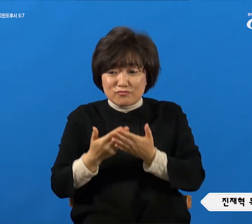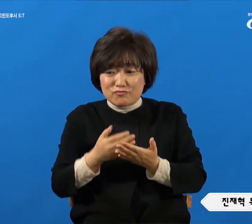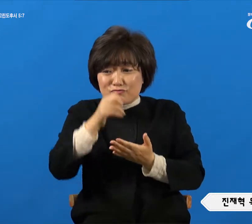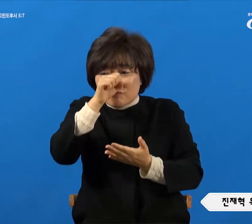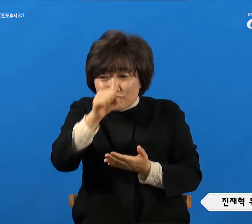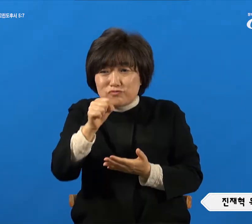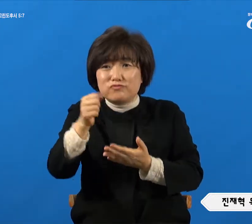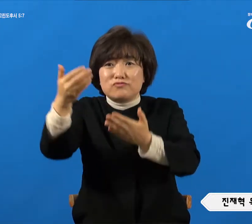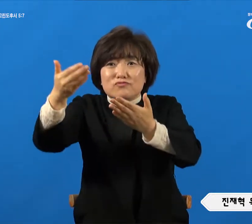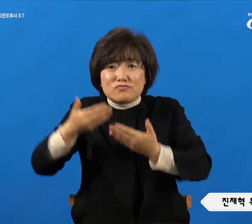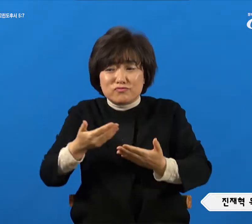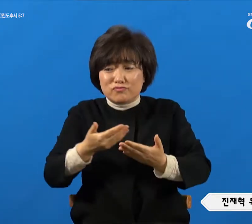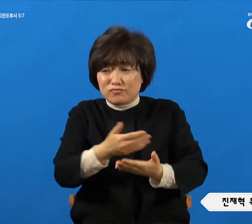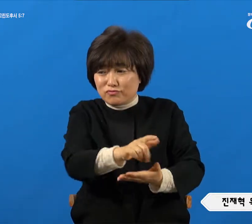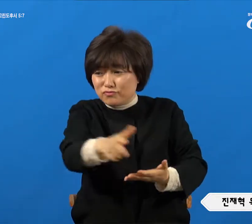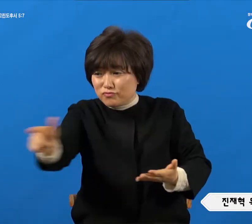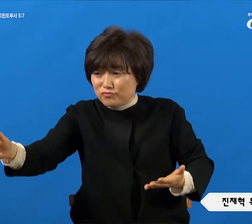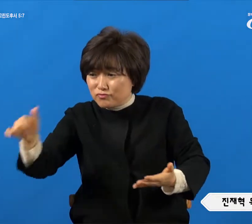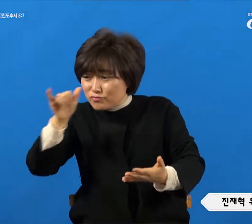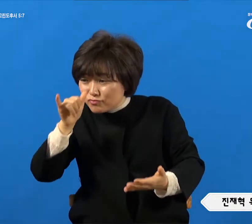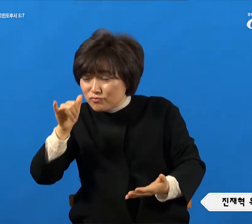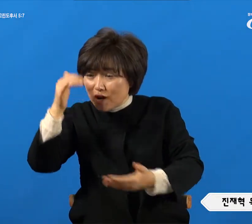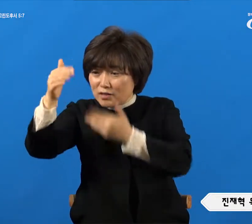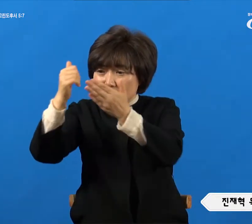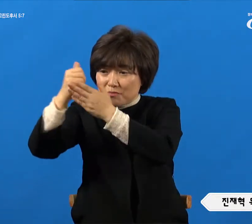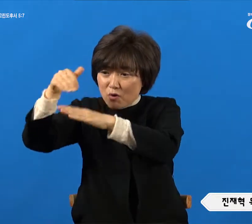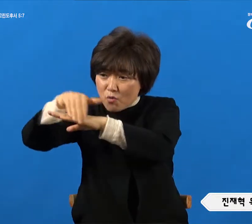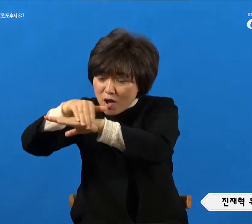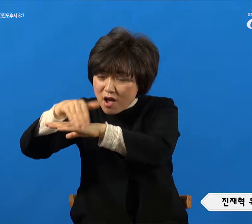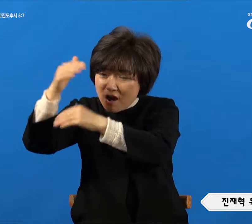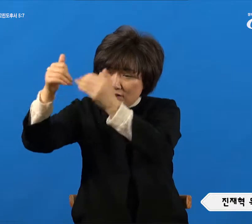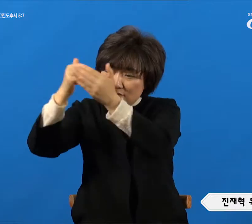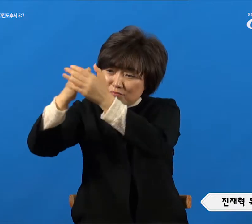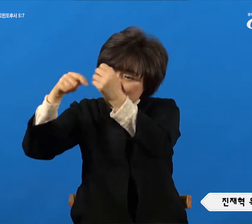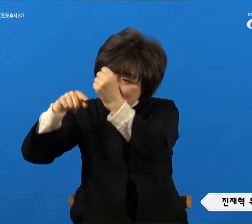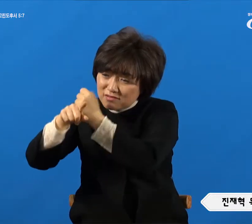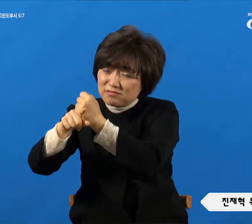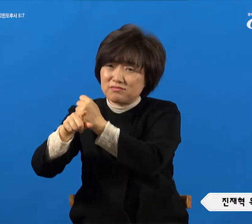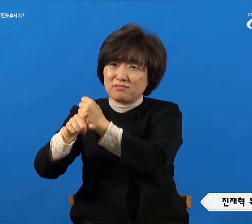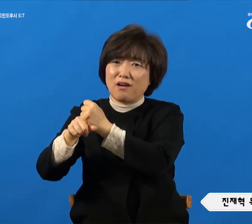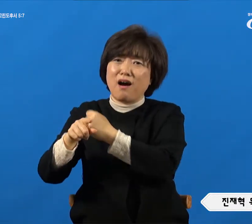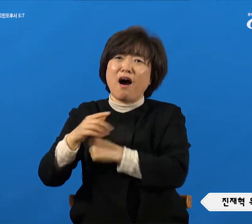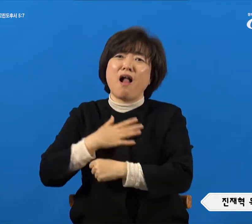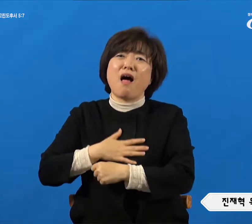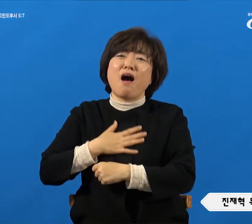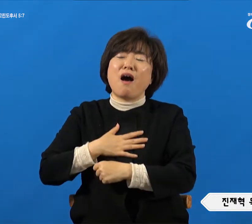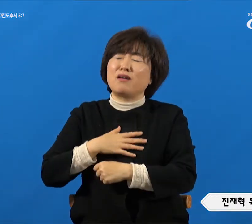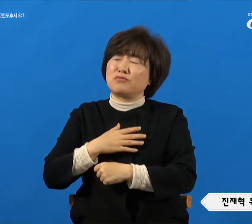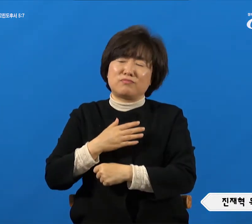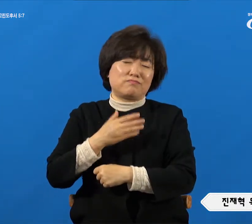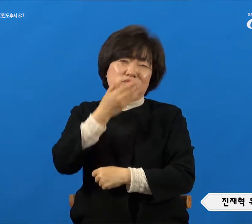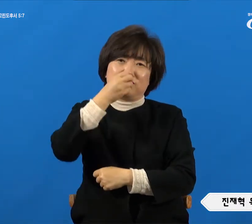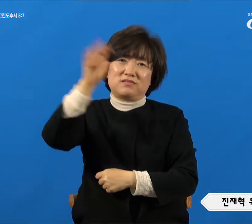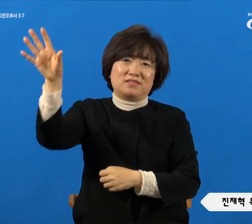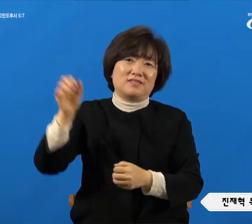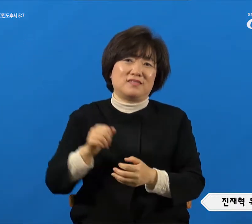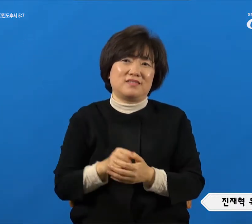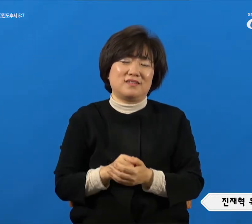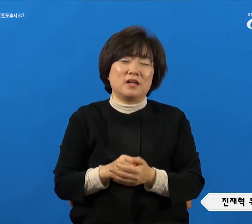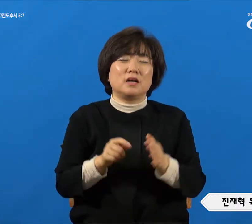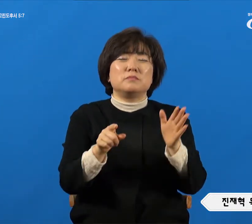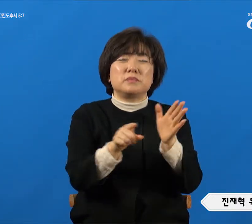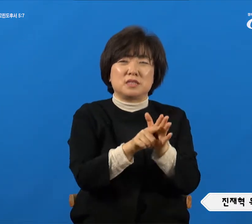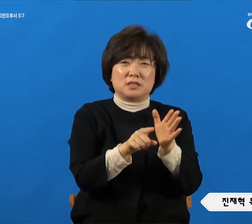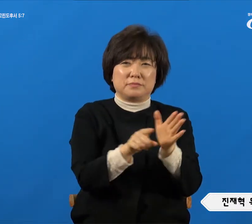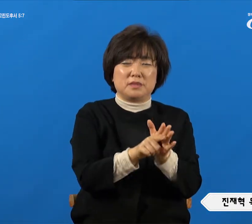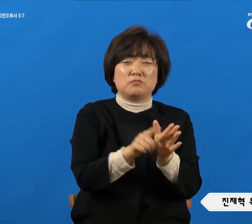주시기를 원하시는 하나님의 의도, 하나님의 뜻. 그렇습니다. 믿음은